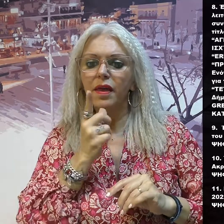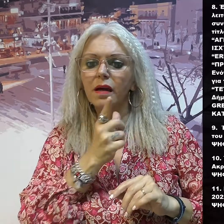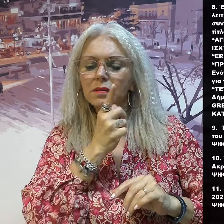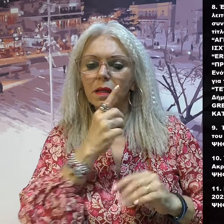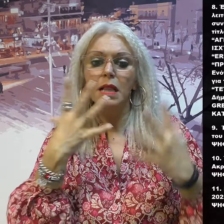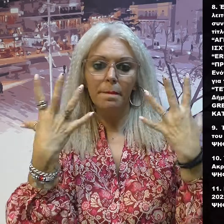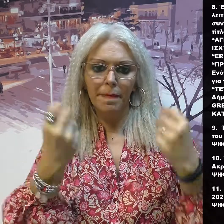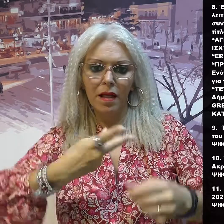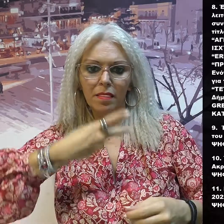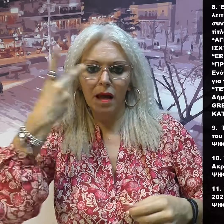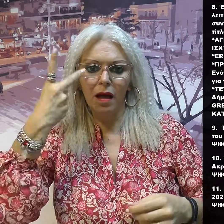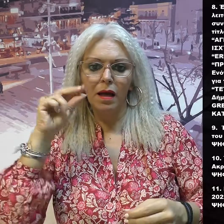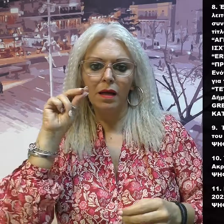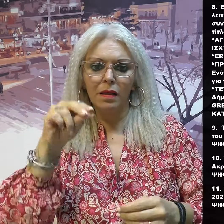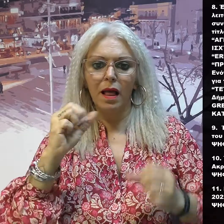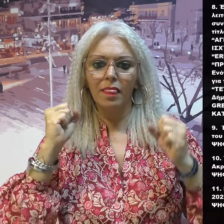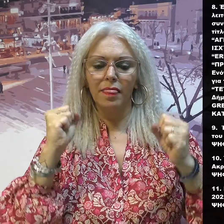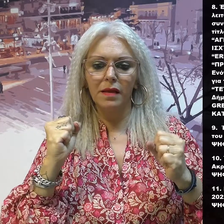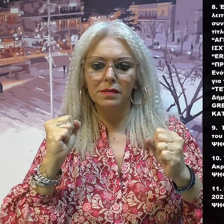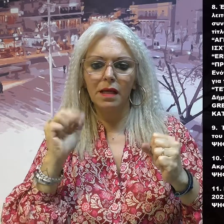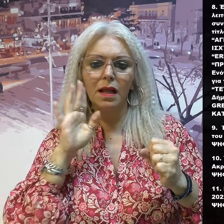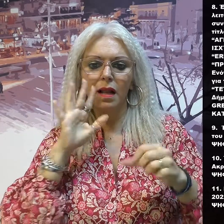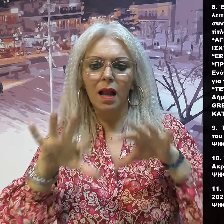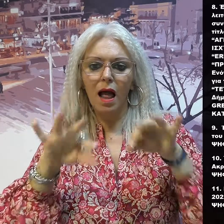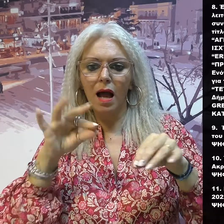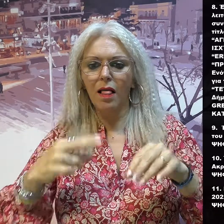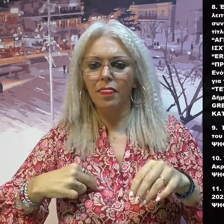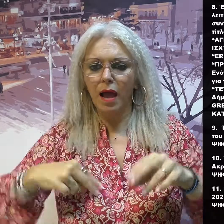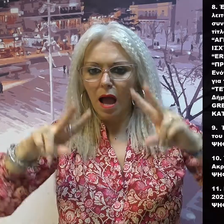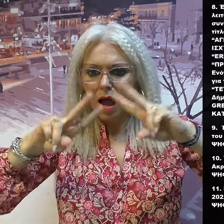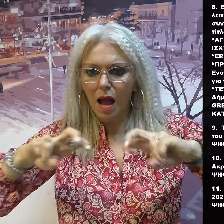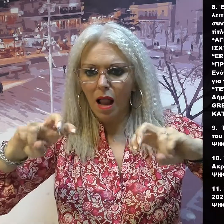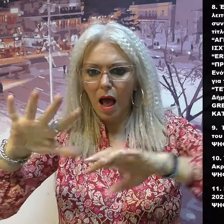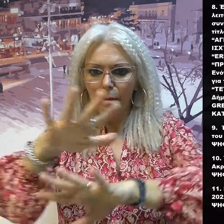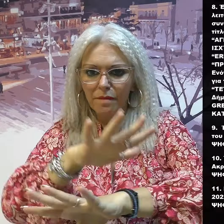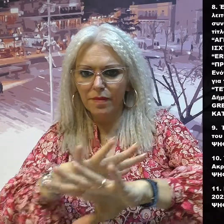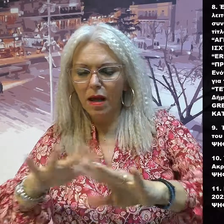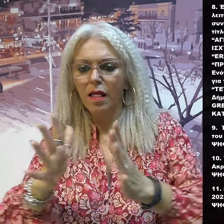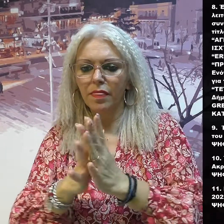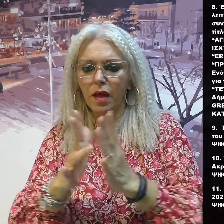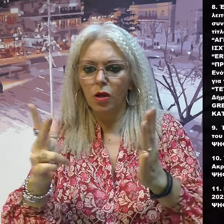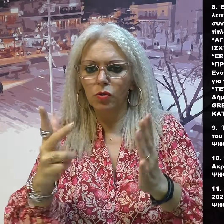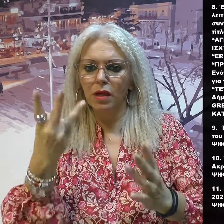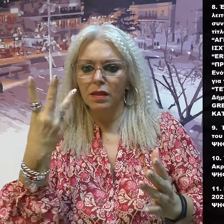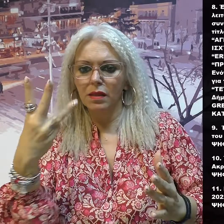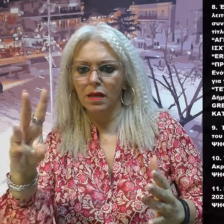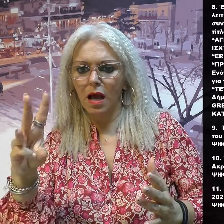έτος 2022 και τροποποίηση της με αριθμό 90 του 2022 απόφαση του Δημοτικού Συμβουλίου. Ψηφίστηκε